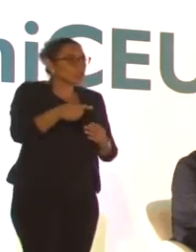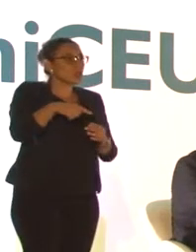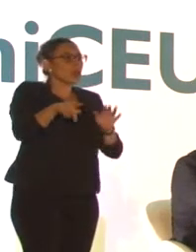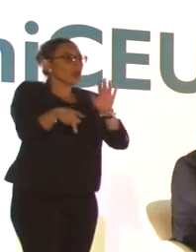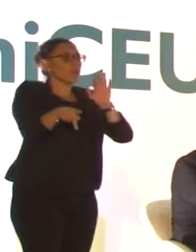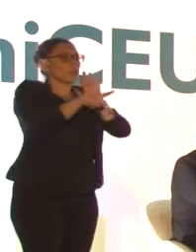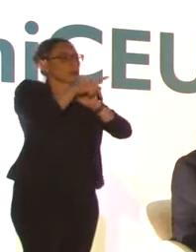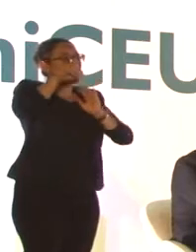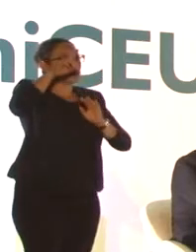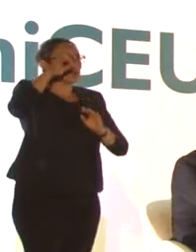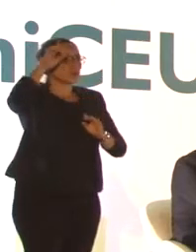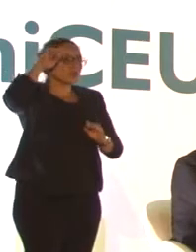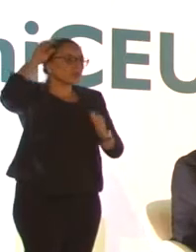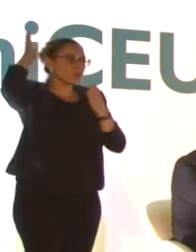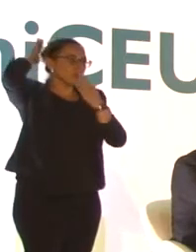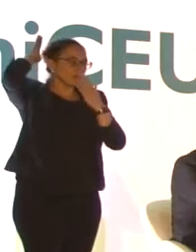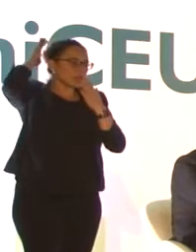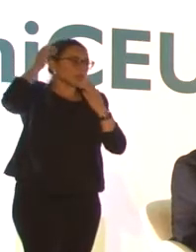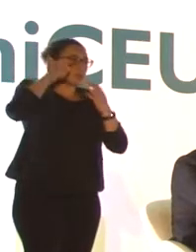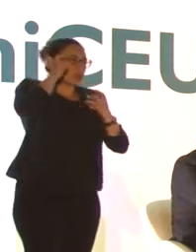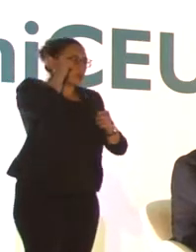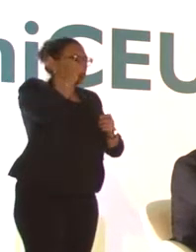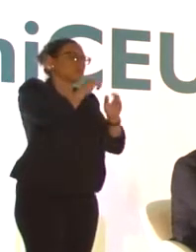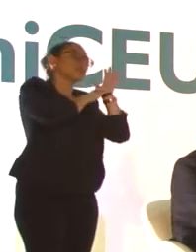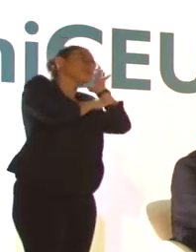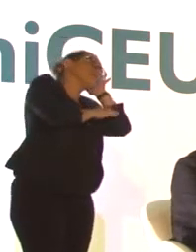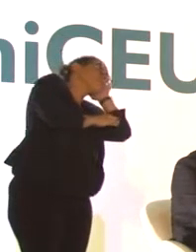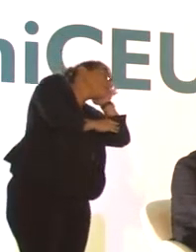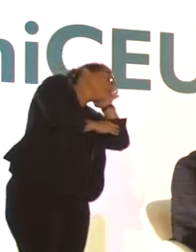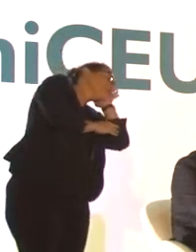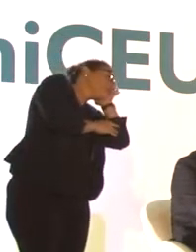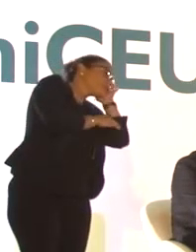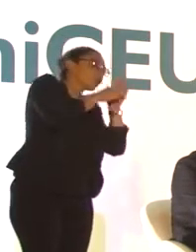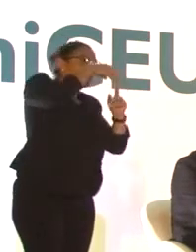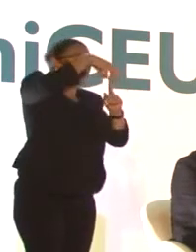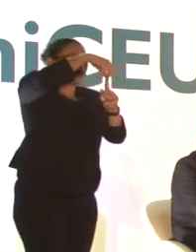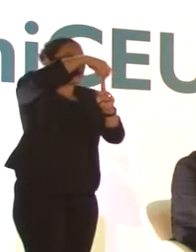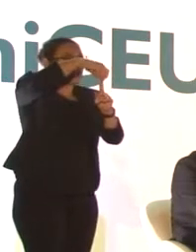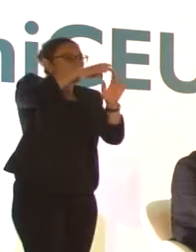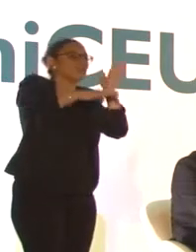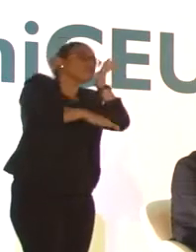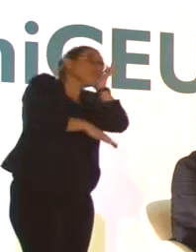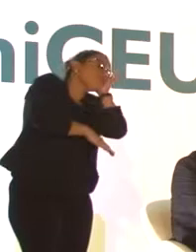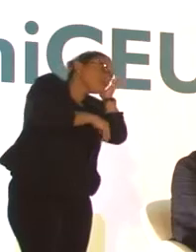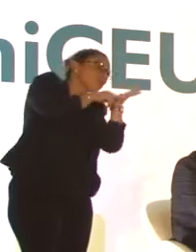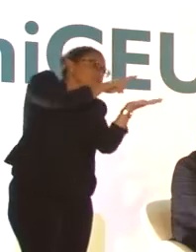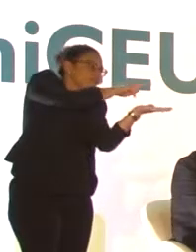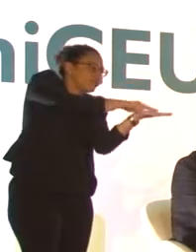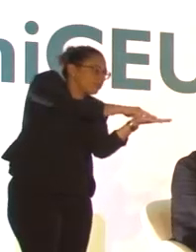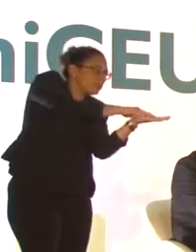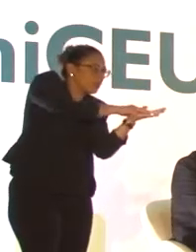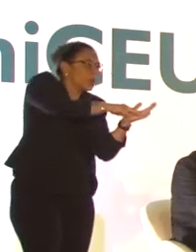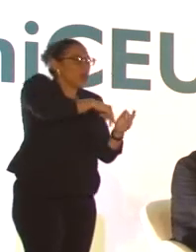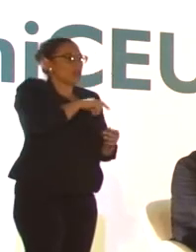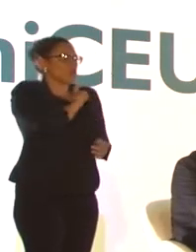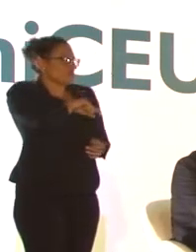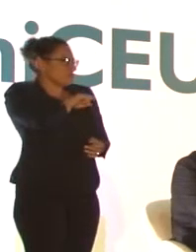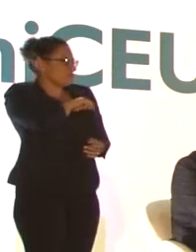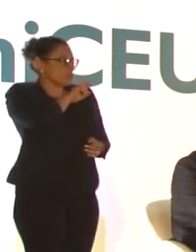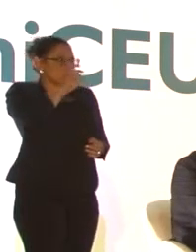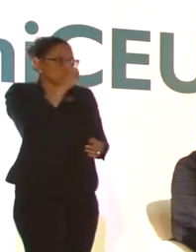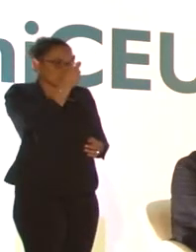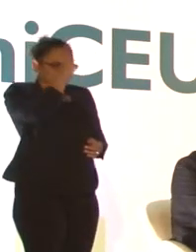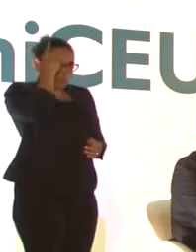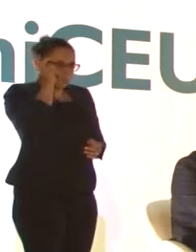foi queimado por 5 jovens, ele estava dormindo num ponto de ônibus. E ela contou aquela história como se ela